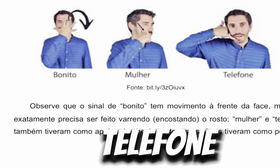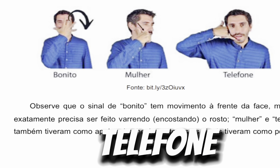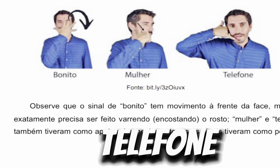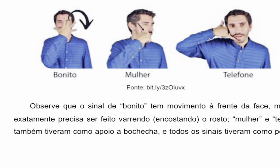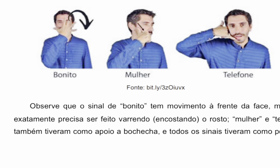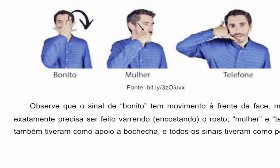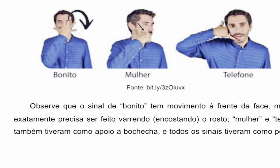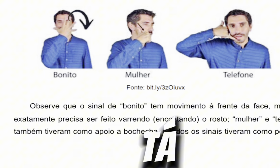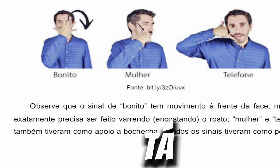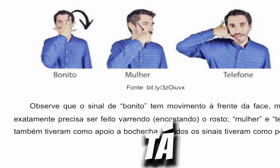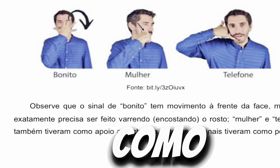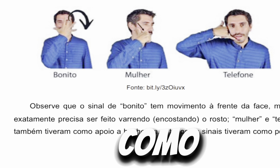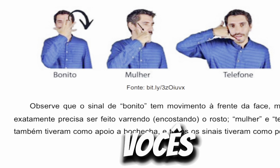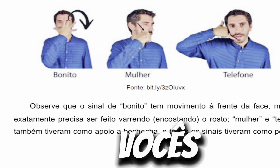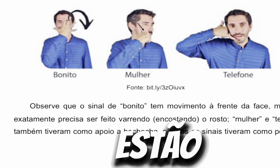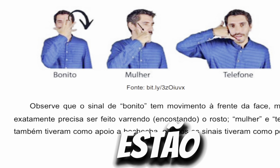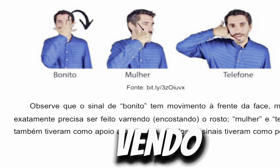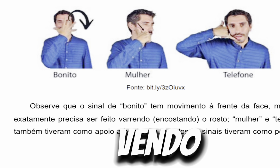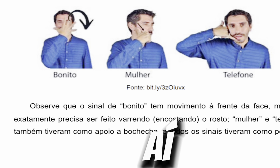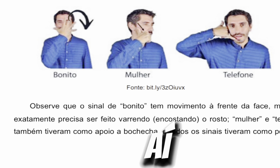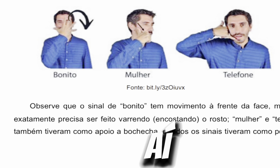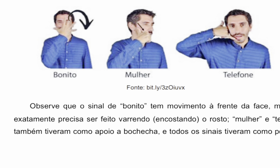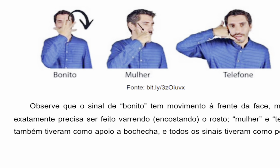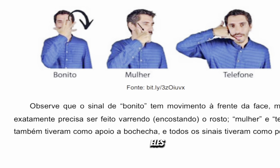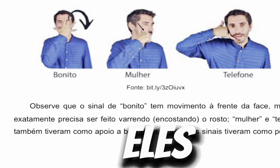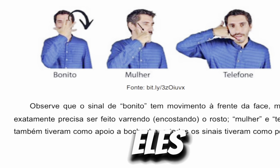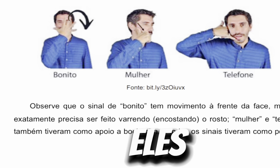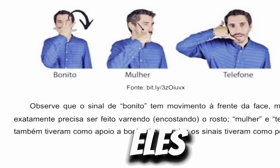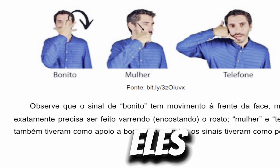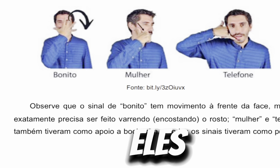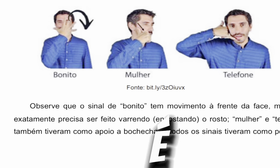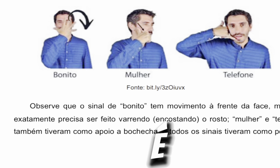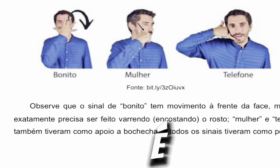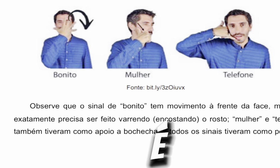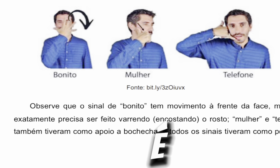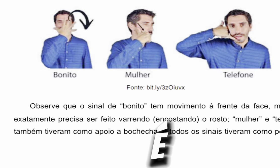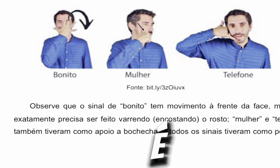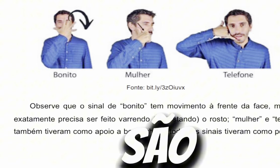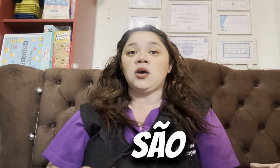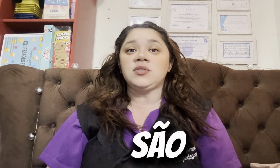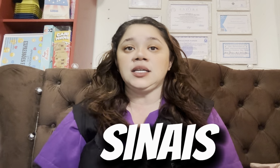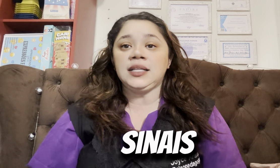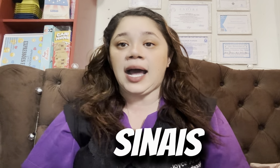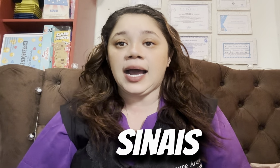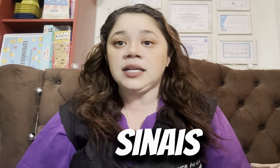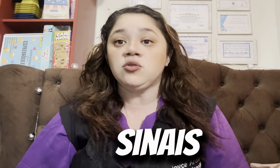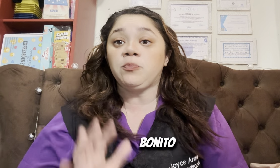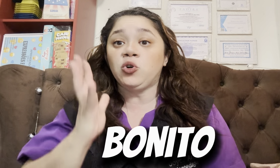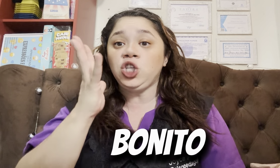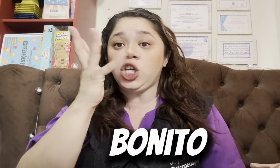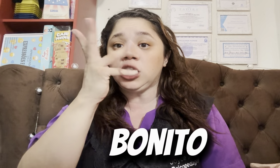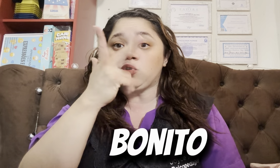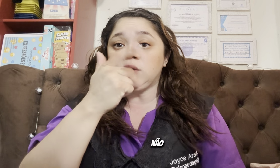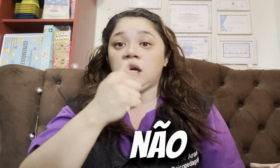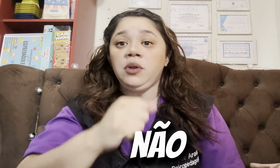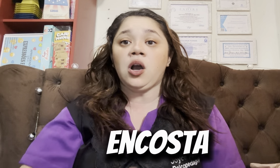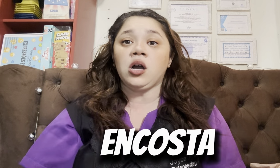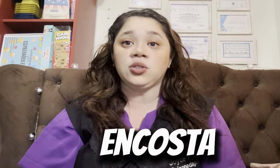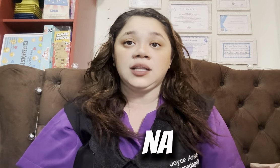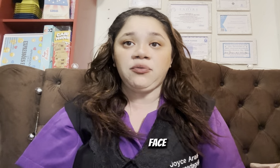telefone, tá? Como vocês estão vendo aí. Eles são sinais bonito, não encosta na